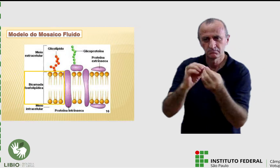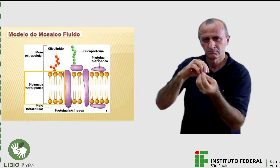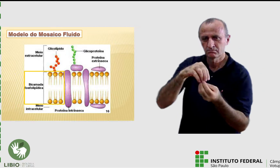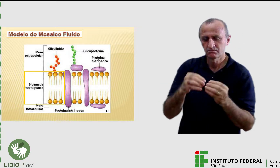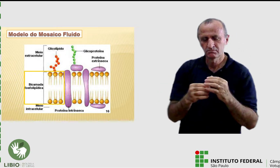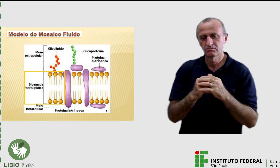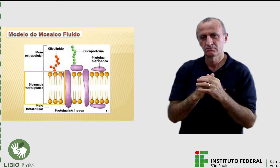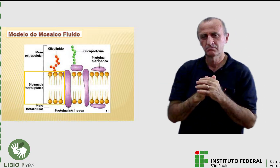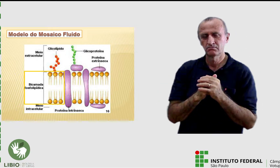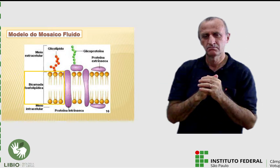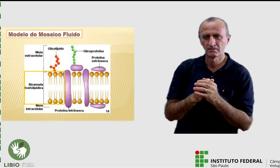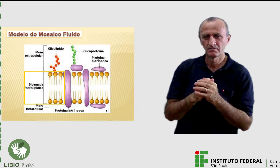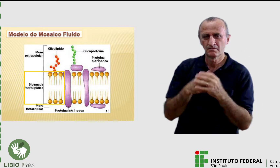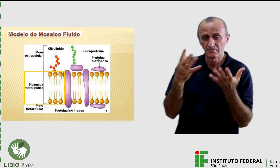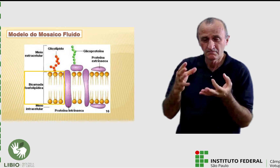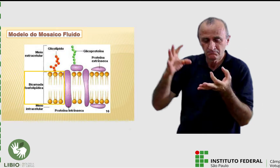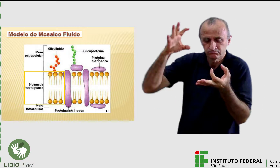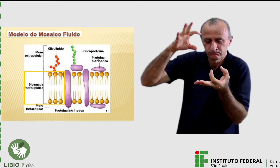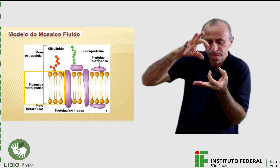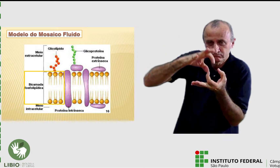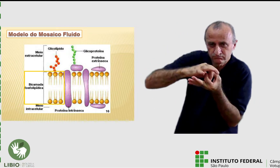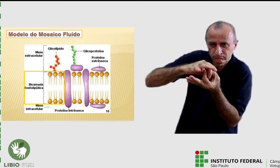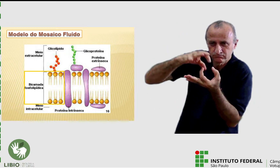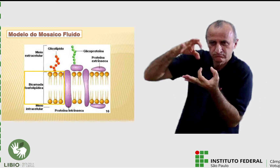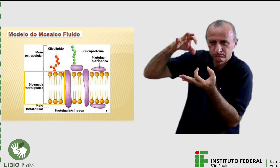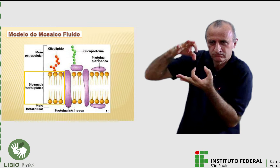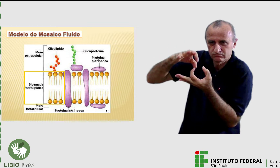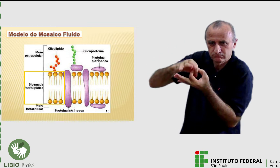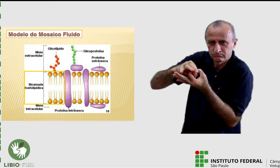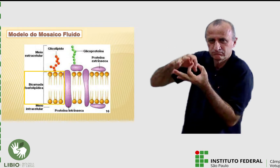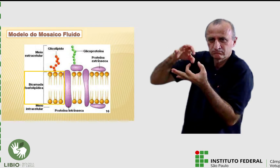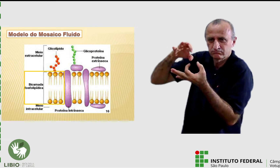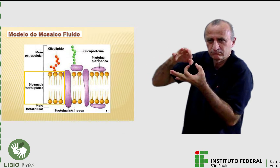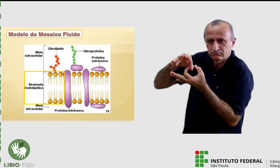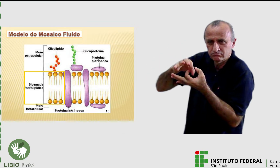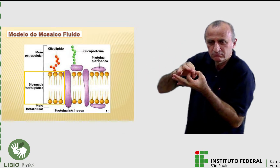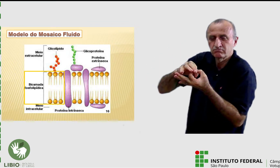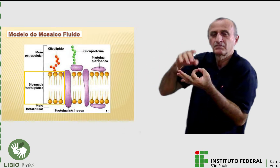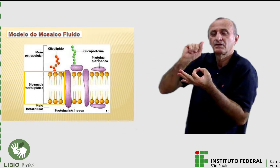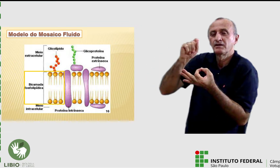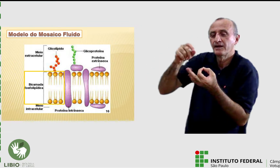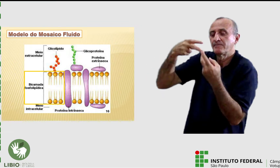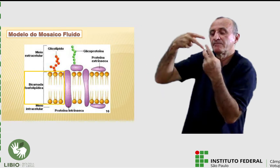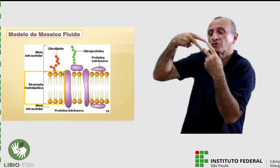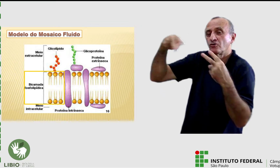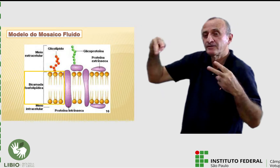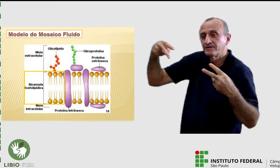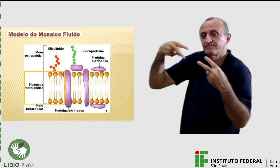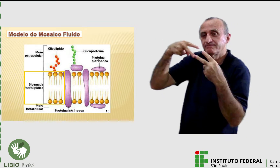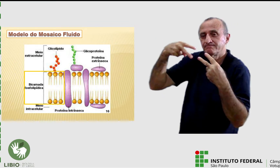E as peças que se encaixam nesse fluido são as proteínas. Chamamos esse modelo, portanto,